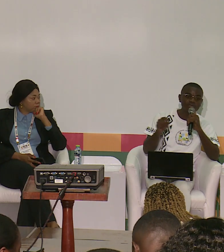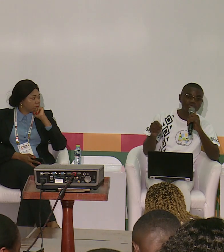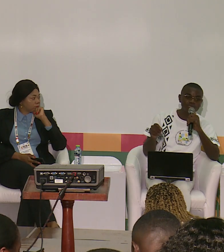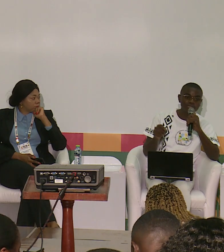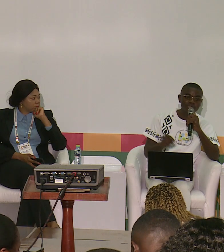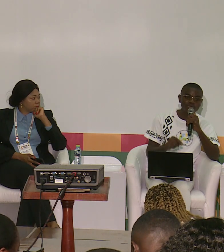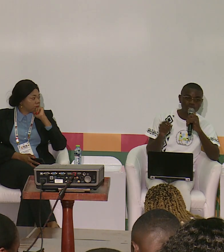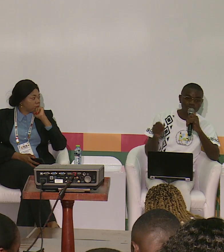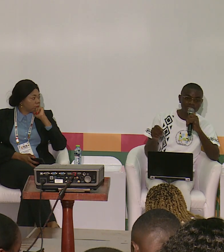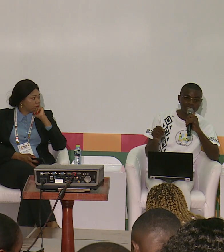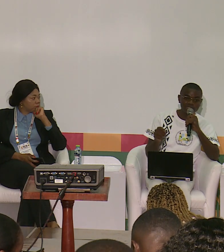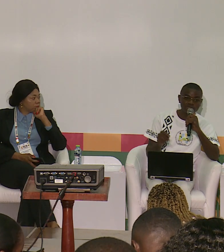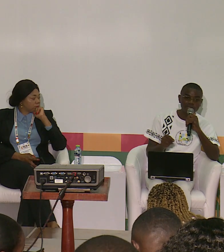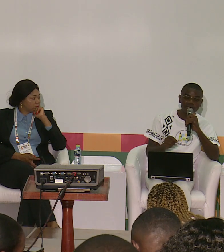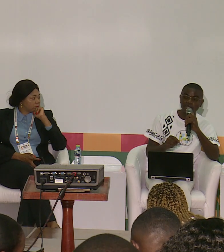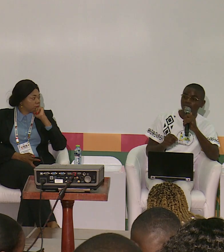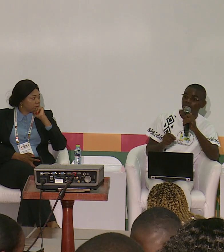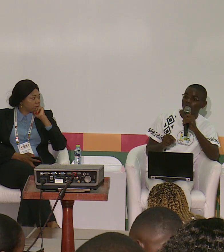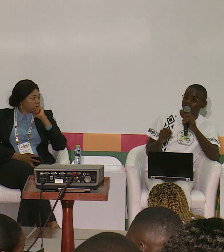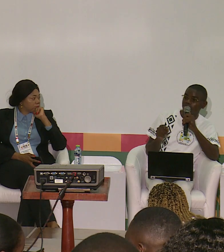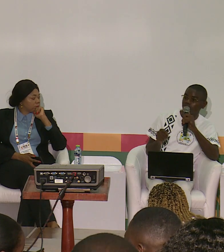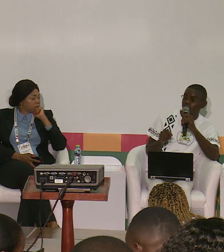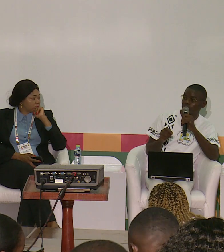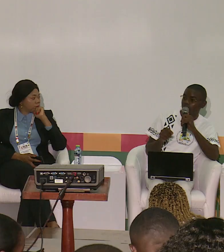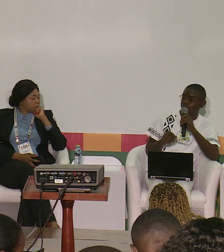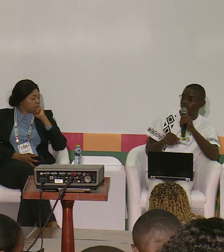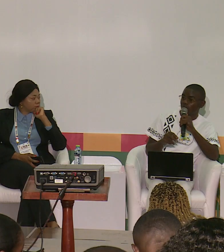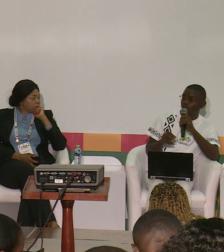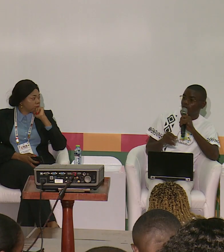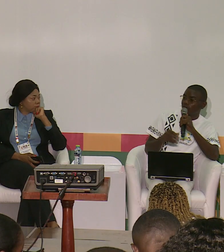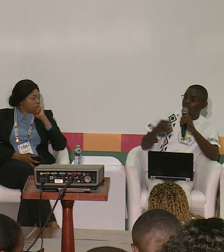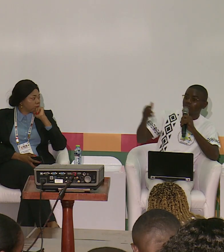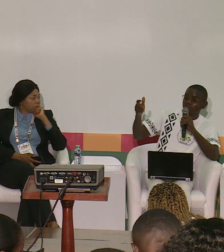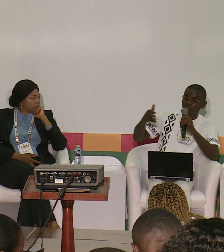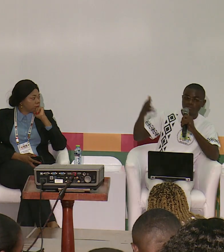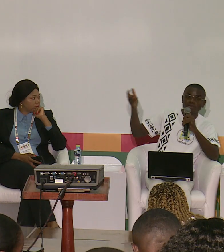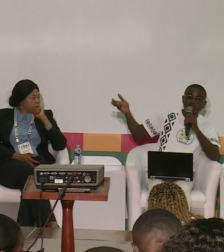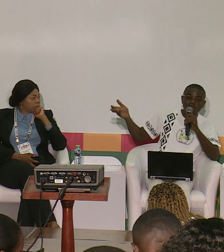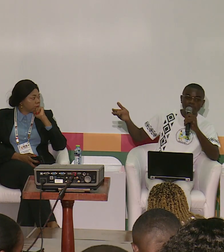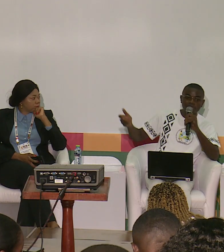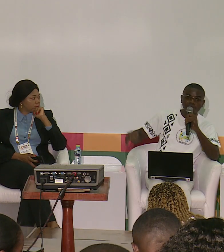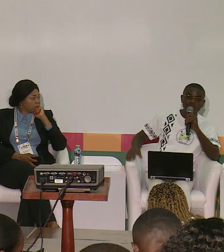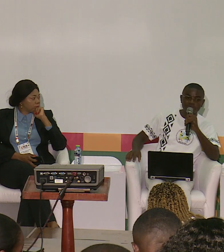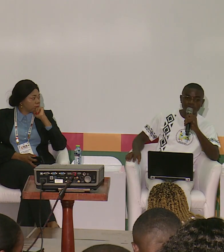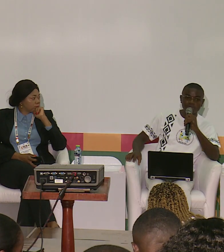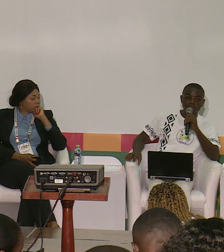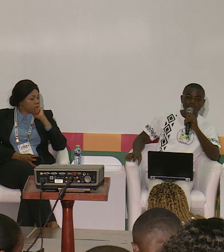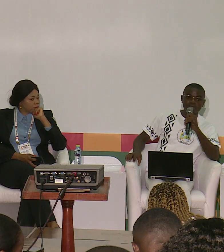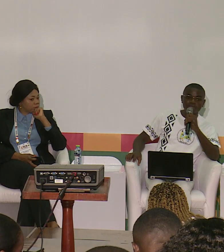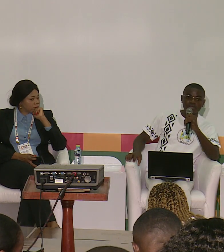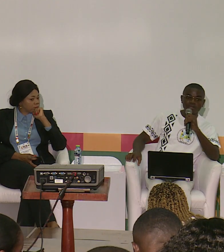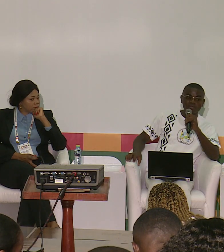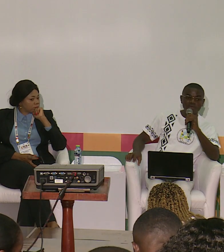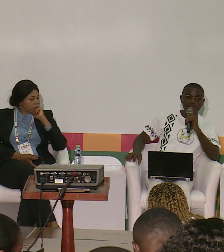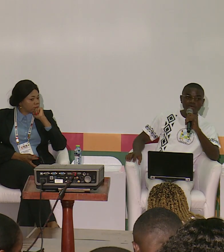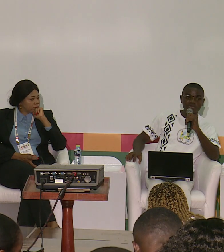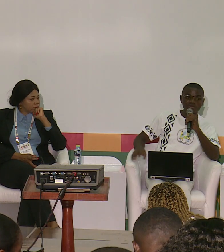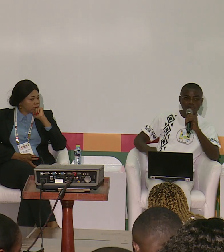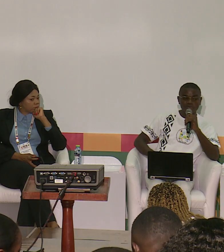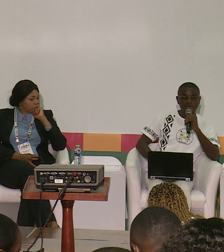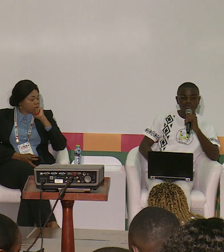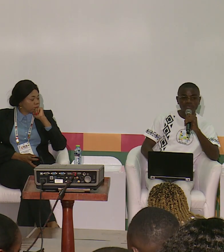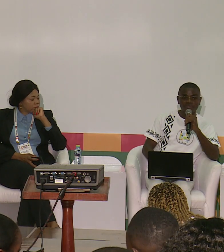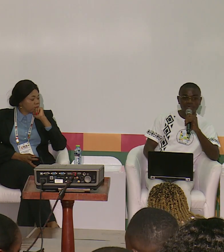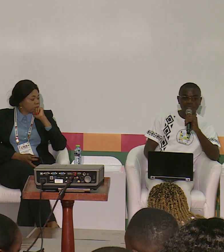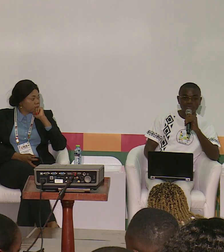soit étendue sur tout le territoire et aussi dans d'autres pays, bien sûr. Donc voilà un peu.